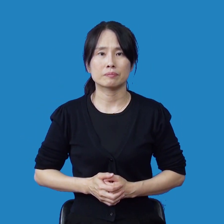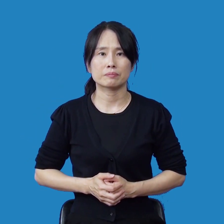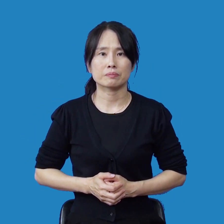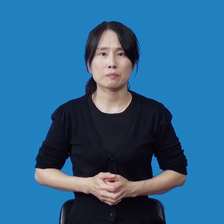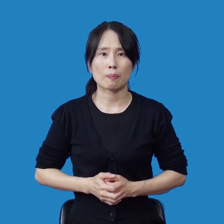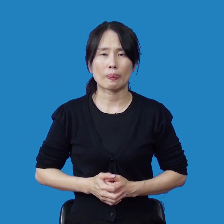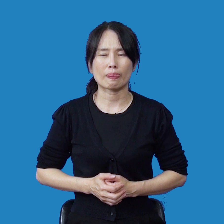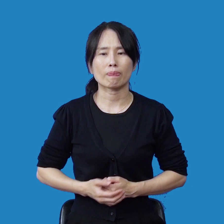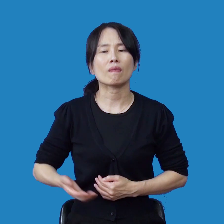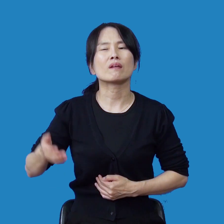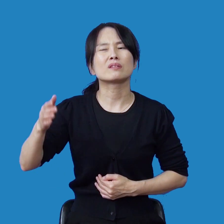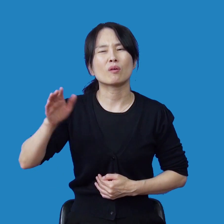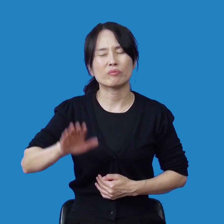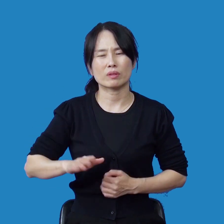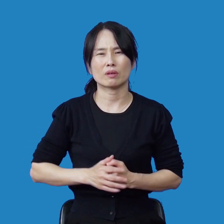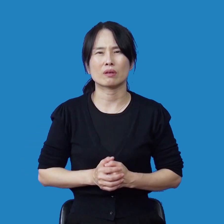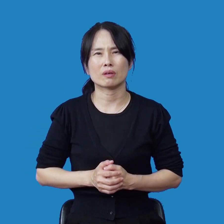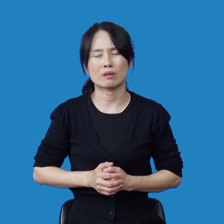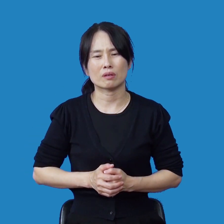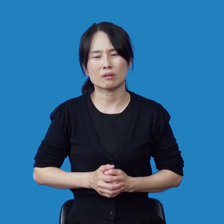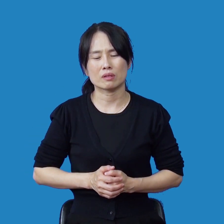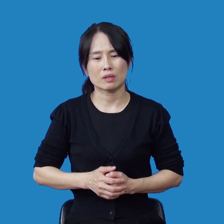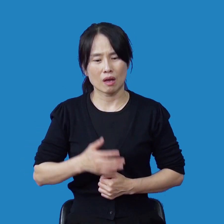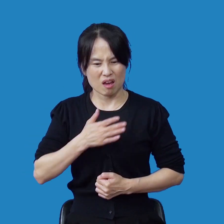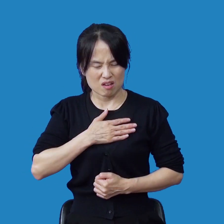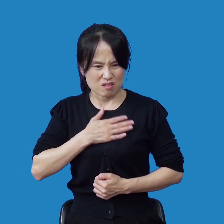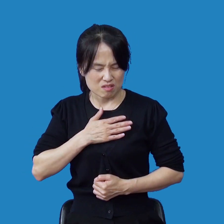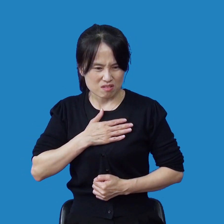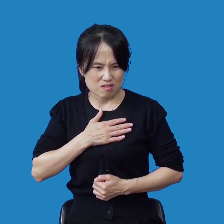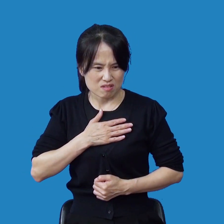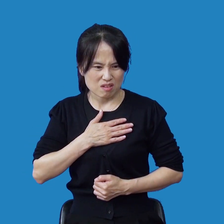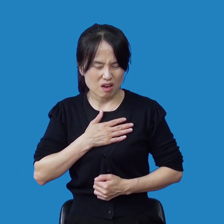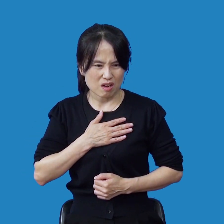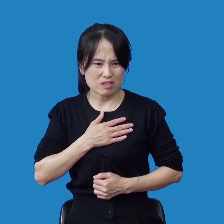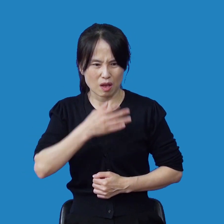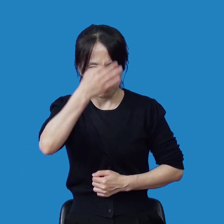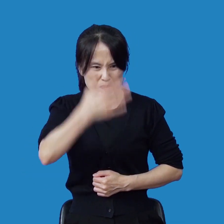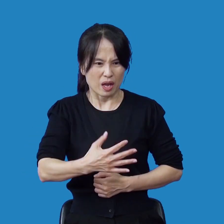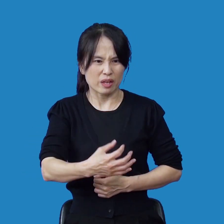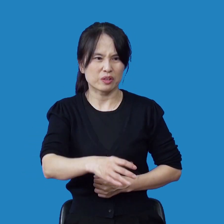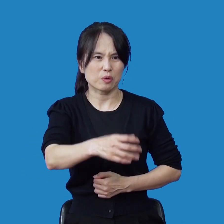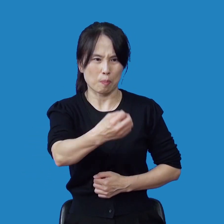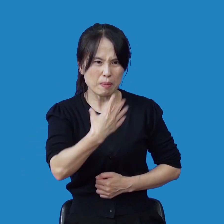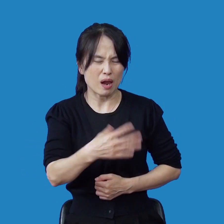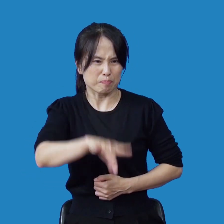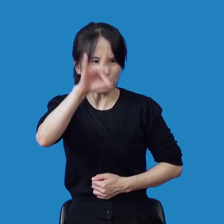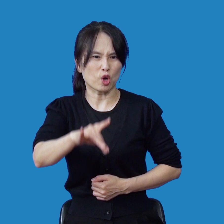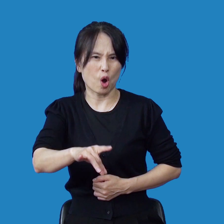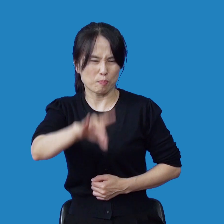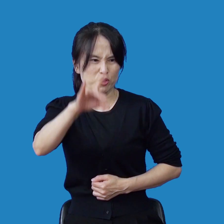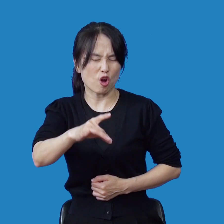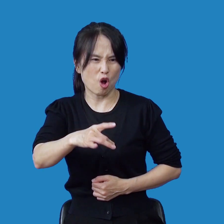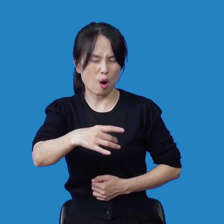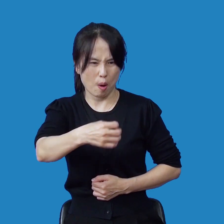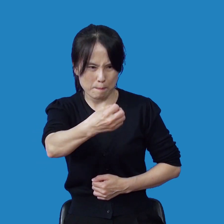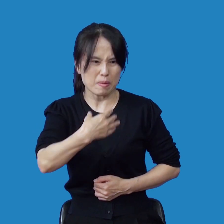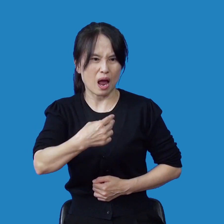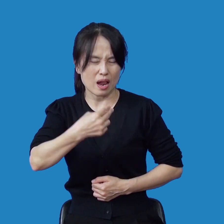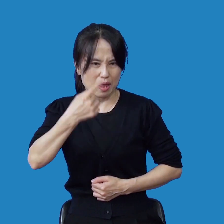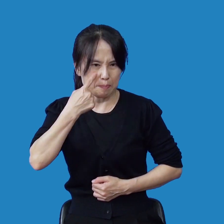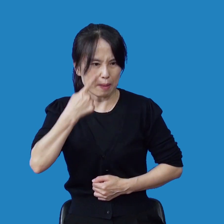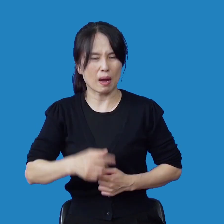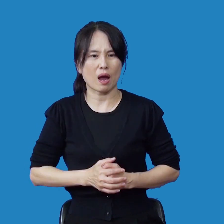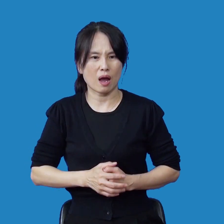그런데 그게 아니고 억지로 우리 앞에 무릎을 꿇으려고 하니까 됩니까? 무릎